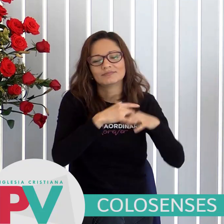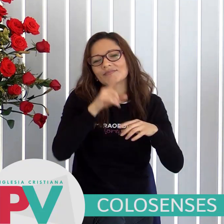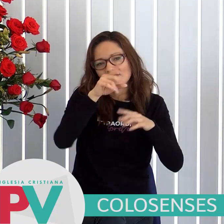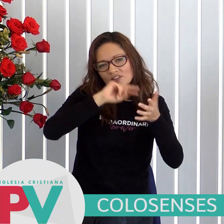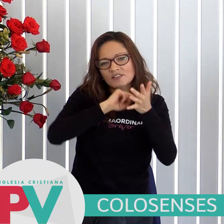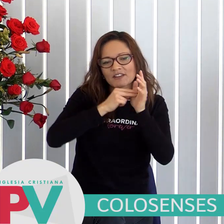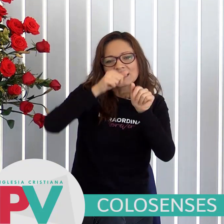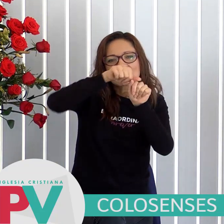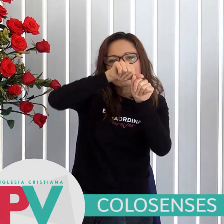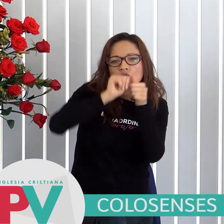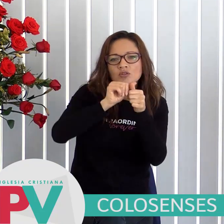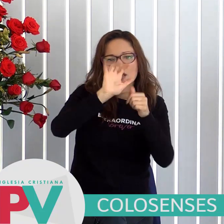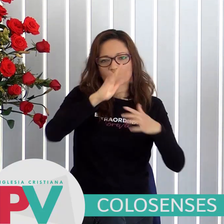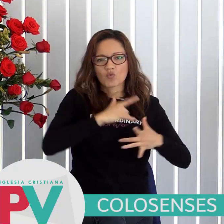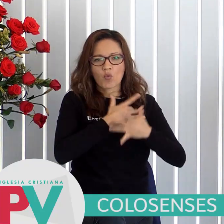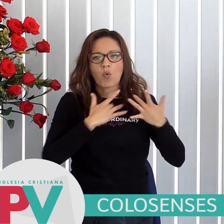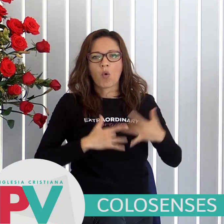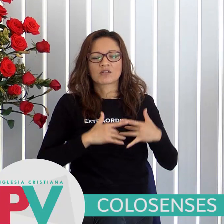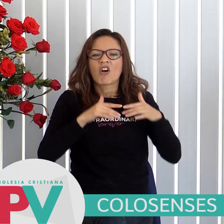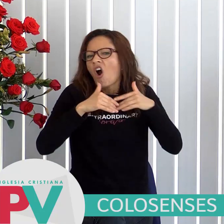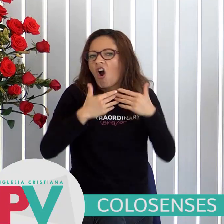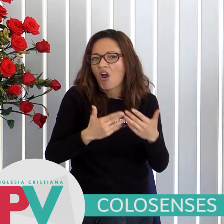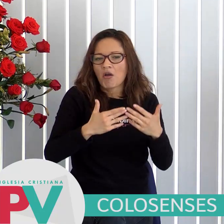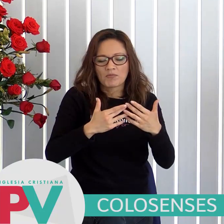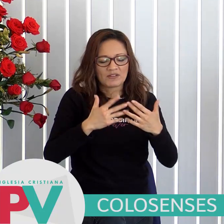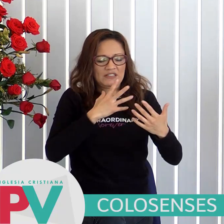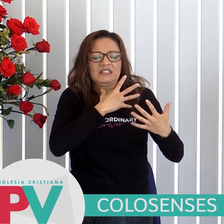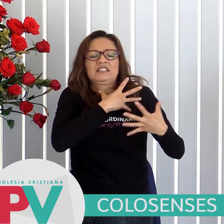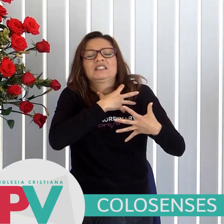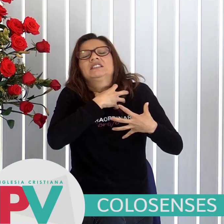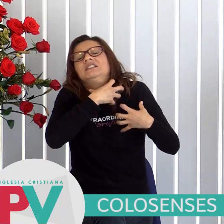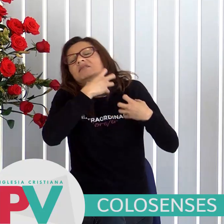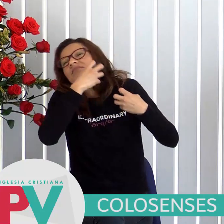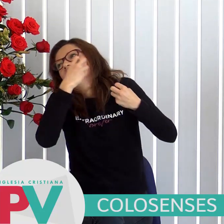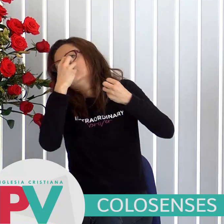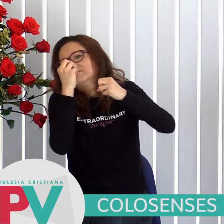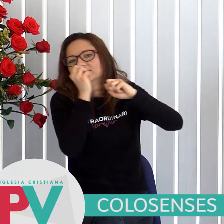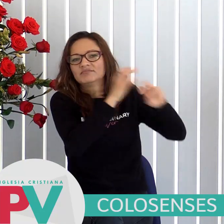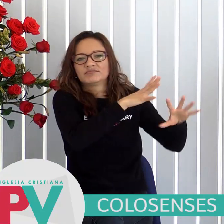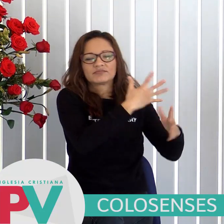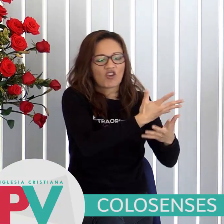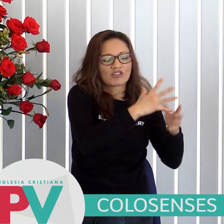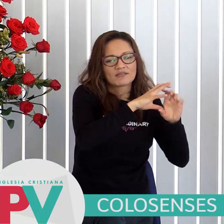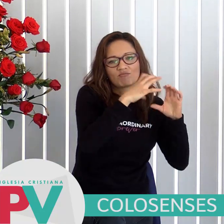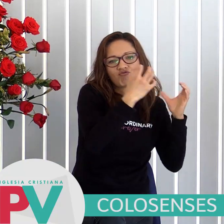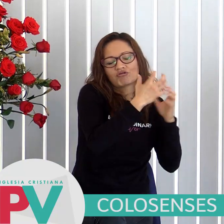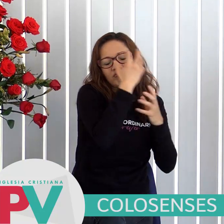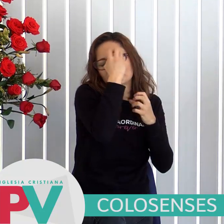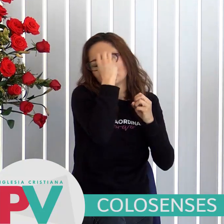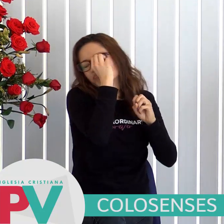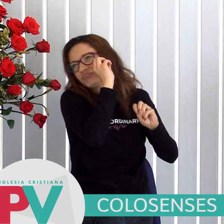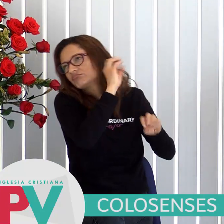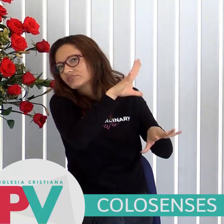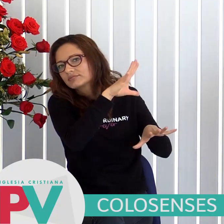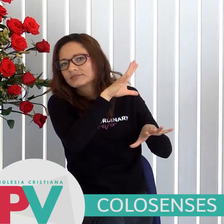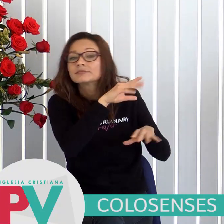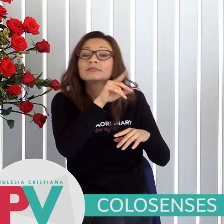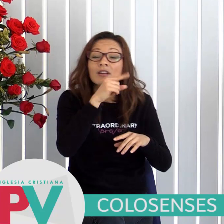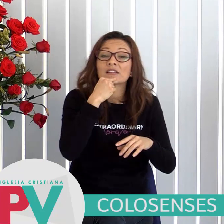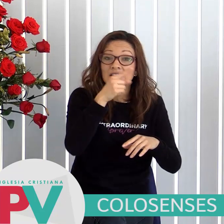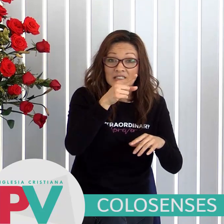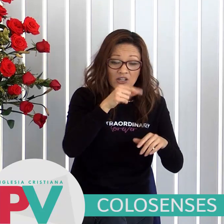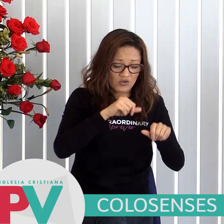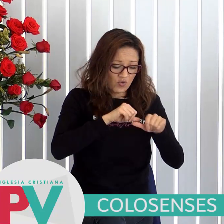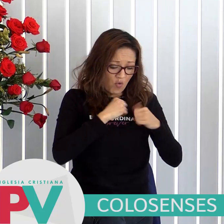el corazón, es desenredarse de las cosas de este mundo. Dice, en la incircuncisión de